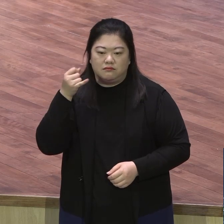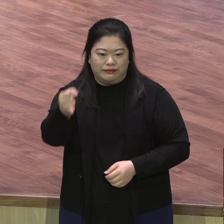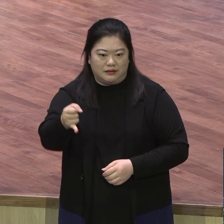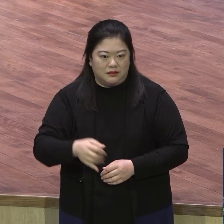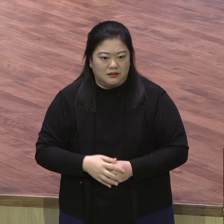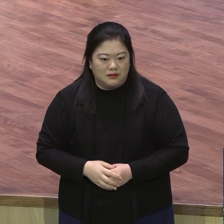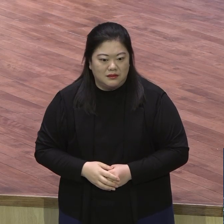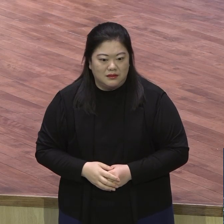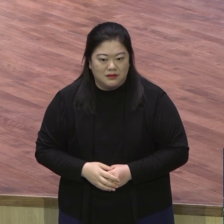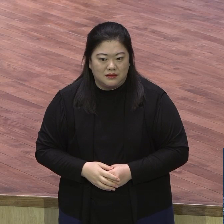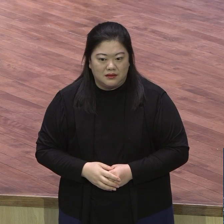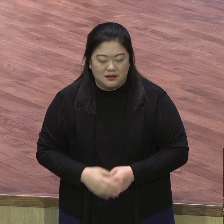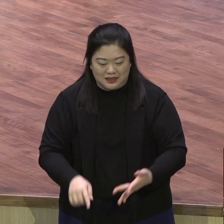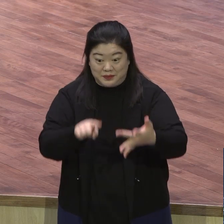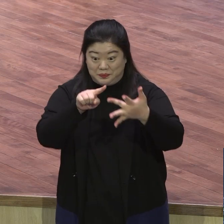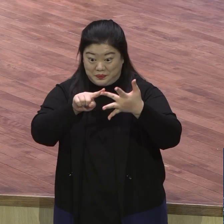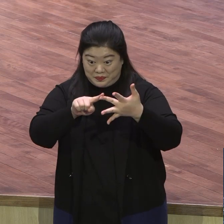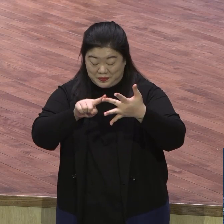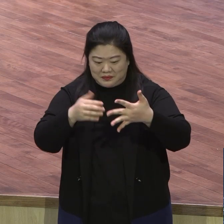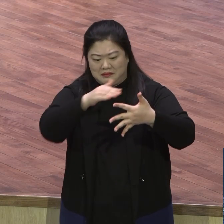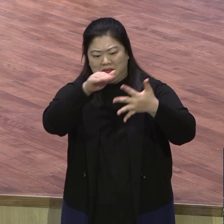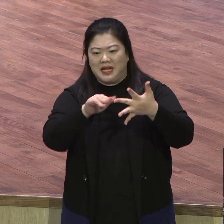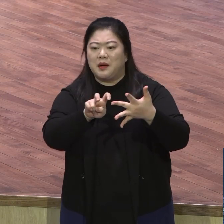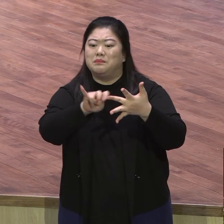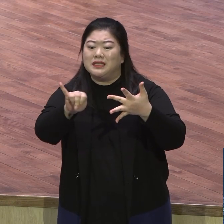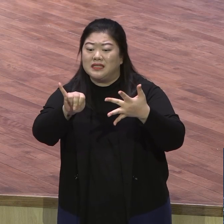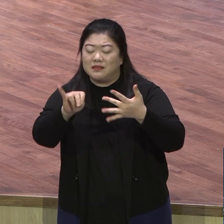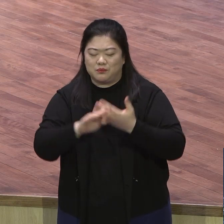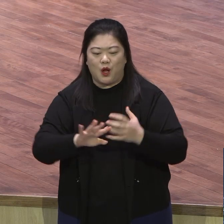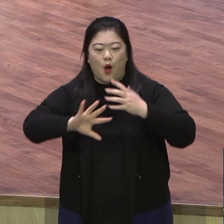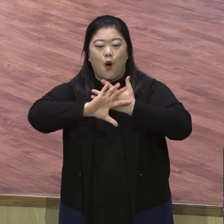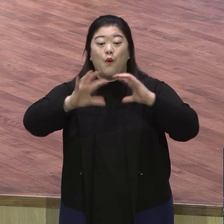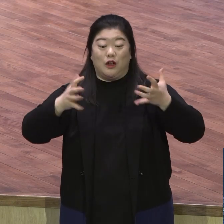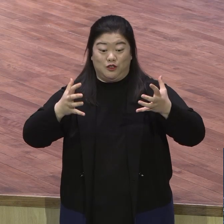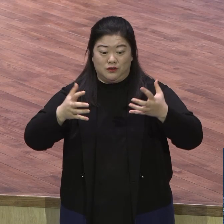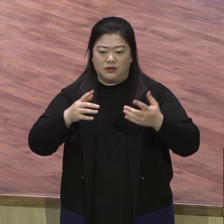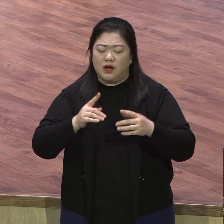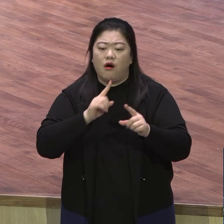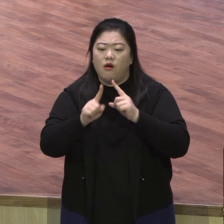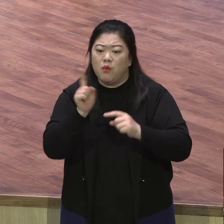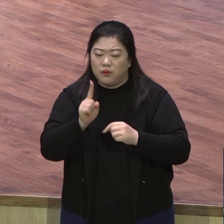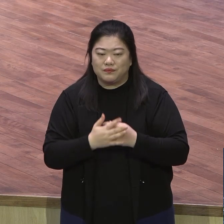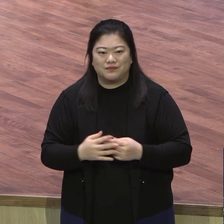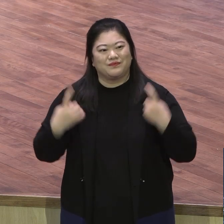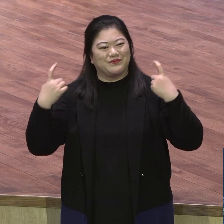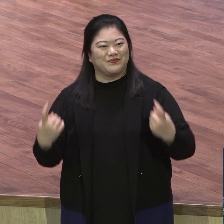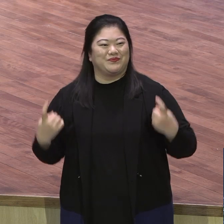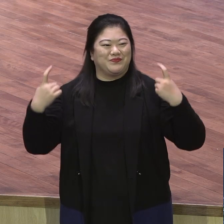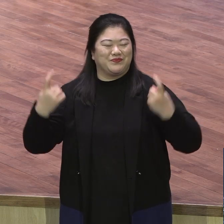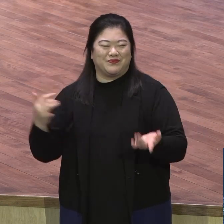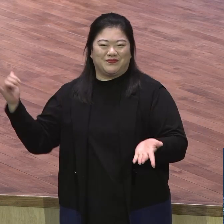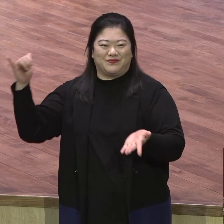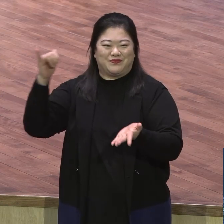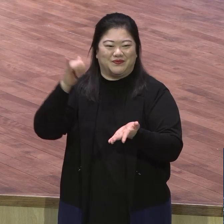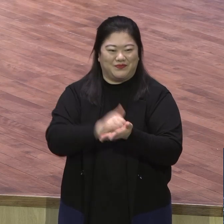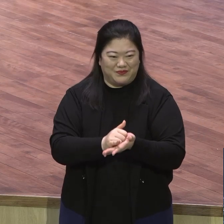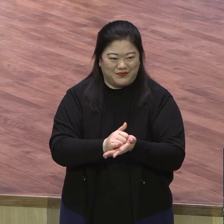과목인데 그게 뭐냐? 외국어예요. 외국 여행은 많이 가는데 외국말은 할 줄은 몰라. 그래서 미를 받았다.